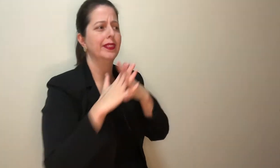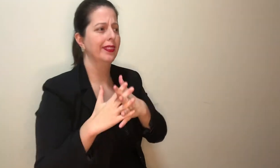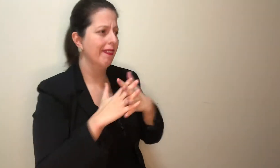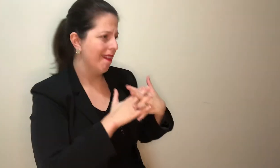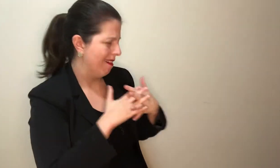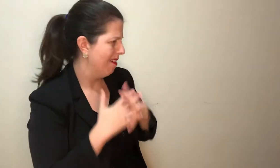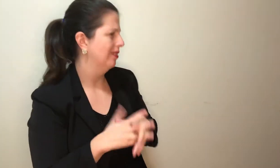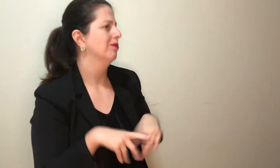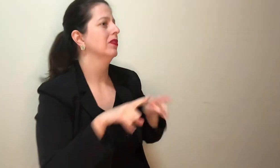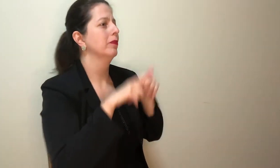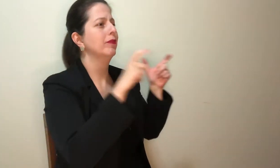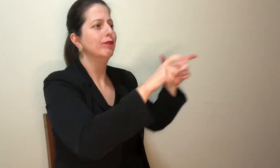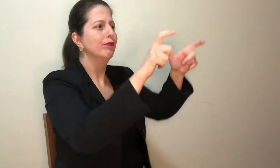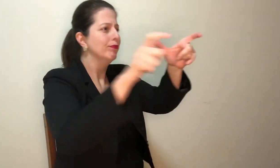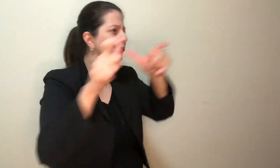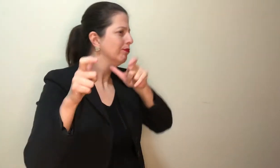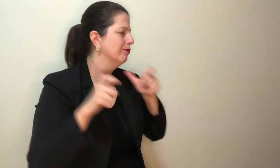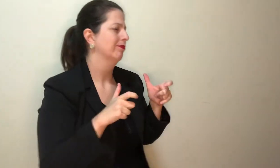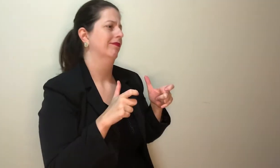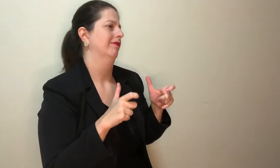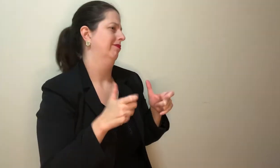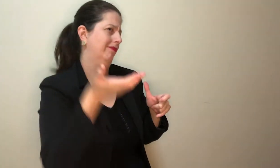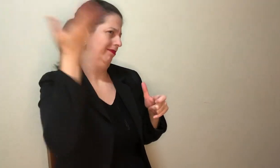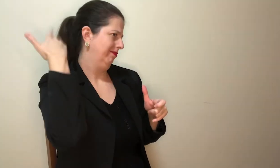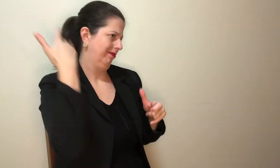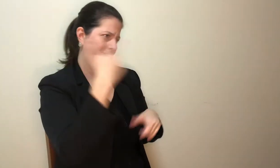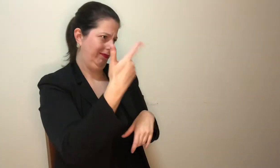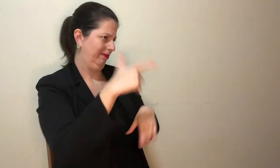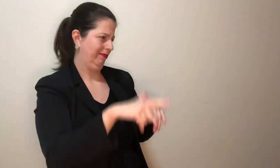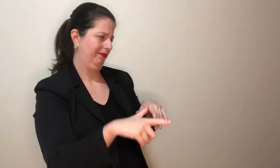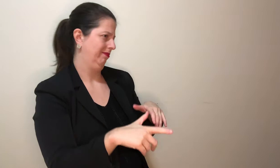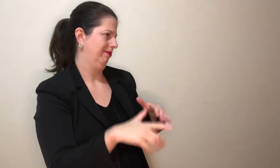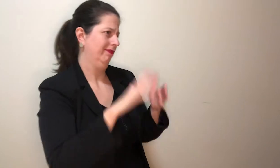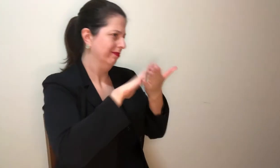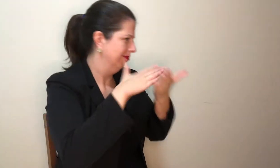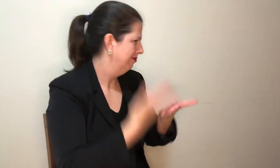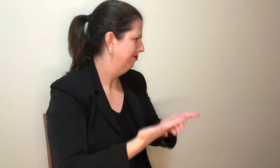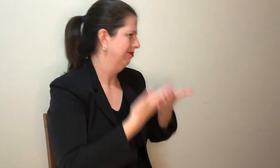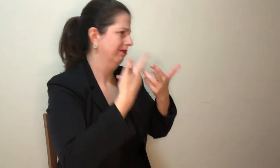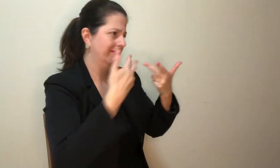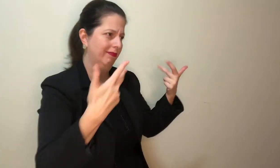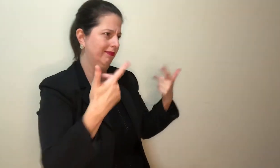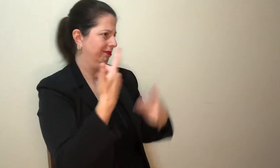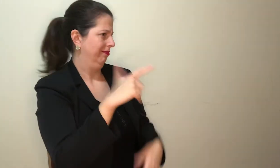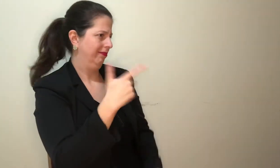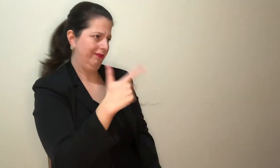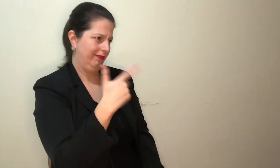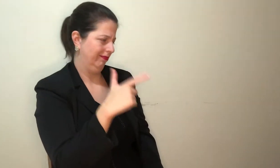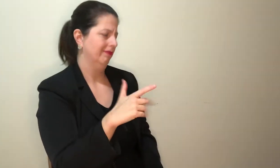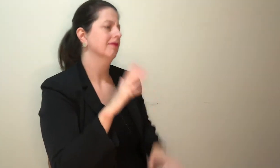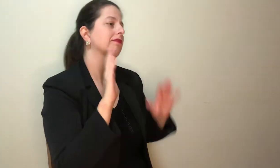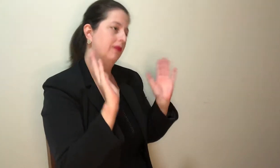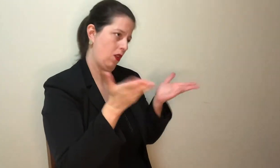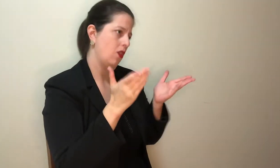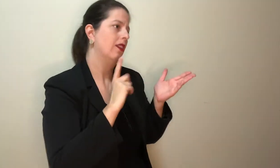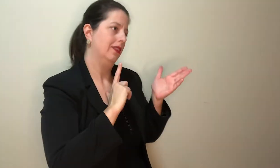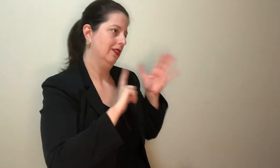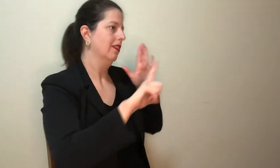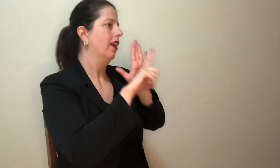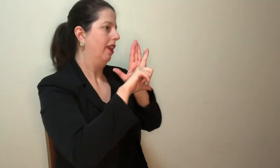Eram poucos locais de acesso. A gente não tinha muita internet. Agora, a gente já tem uma legislação que